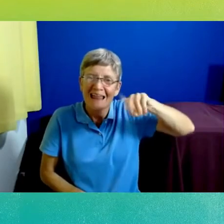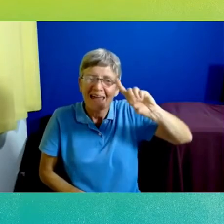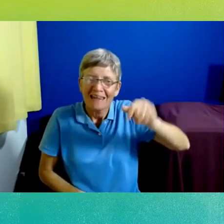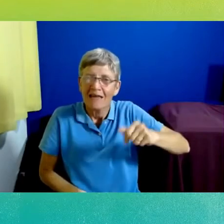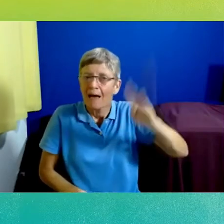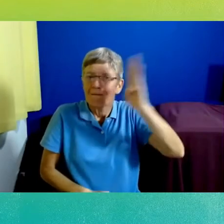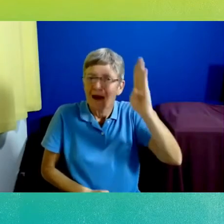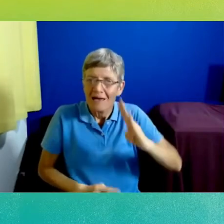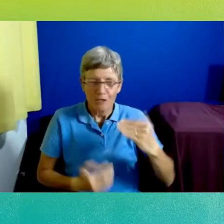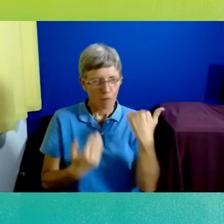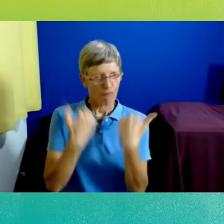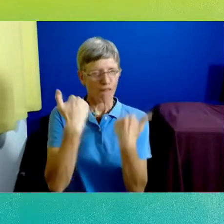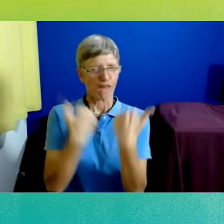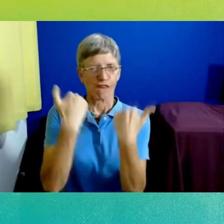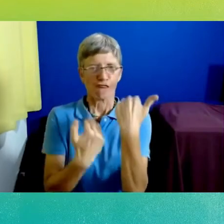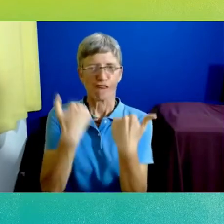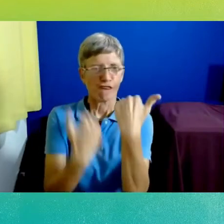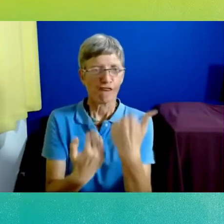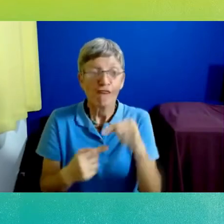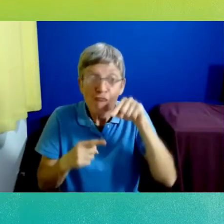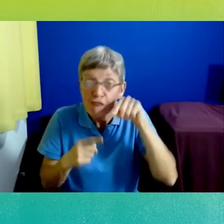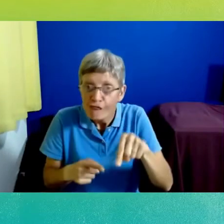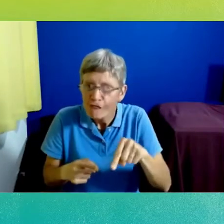classificador ele consegue perceber